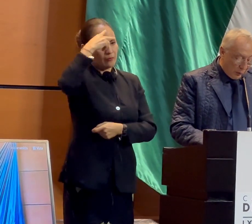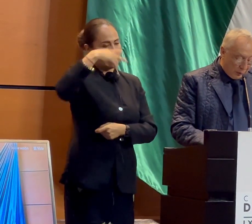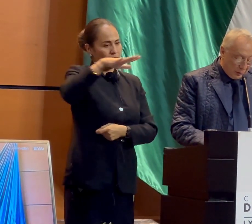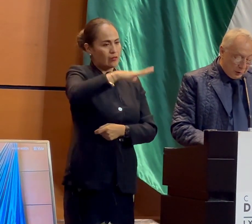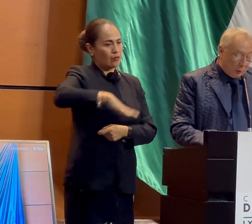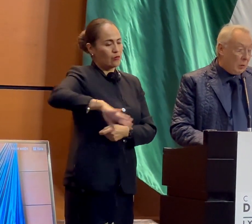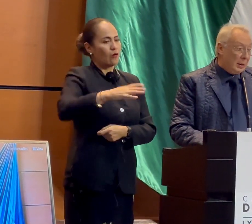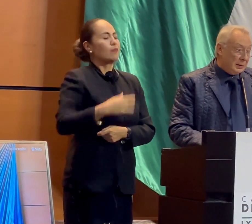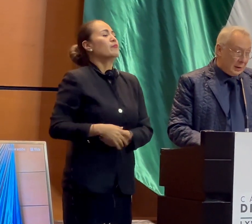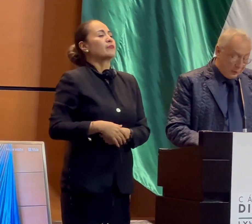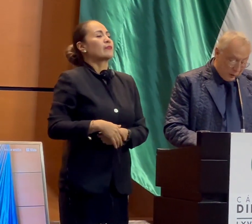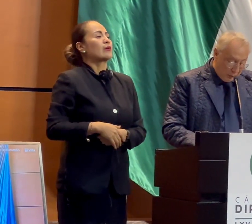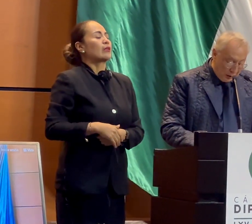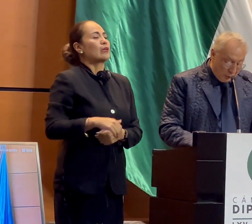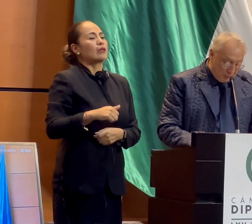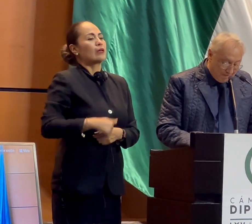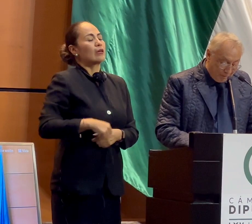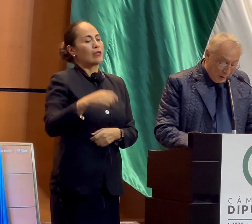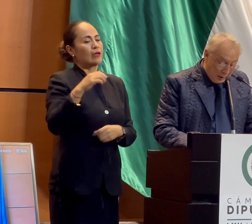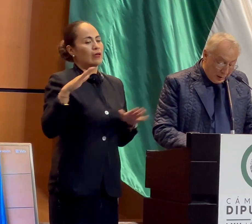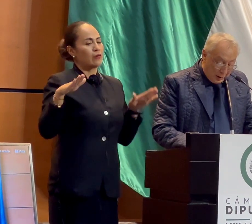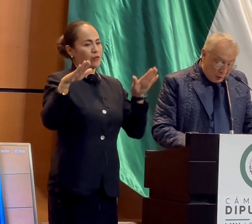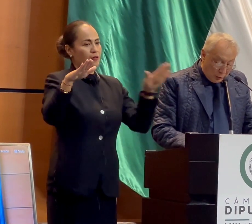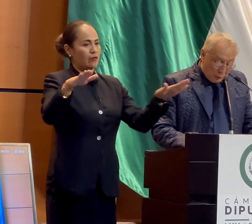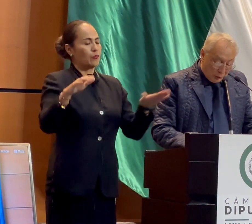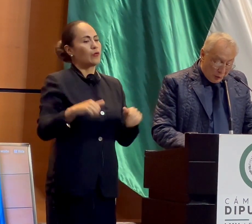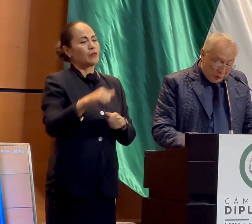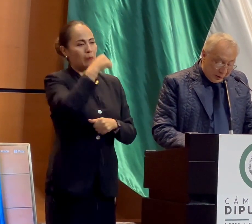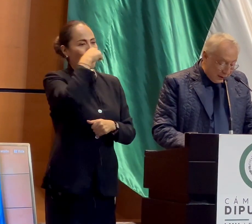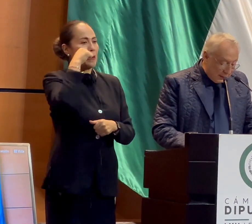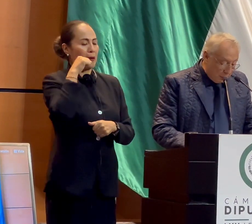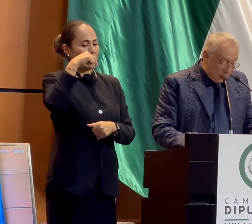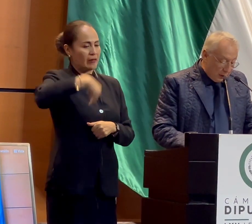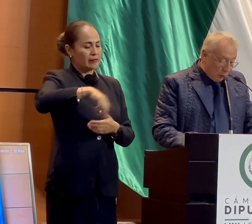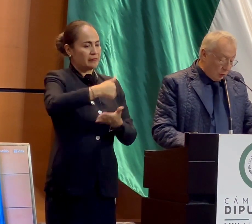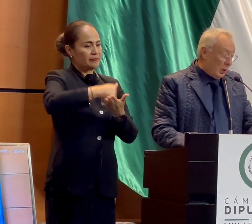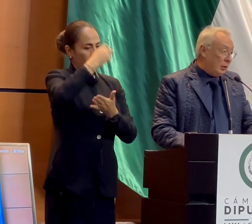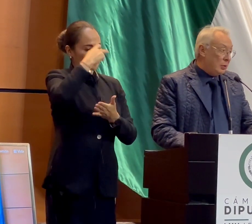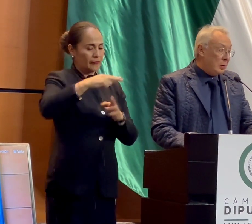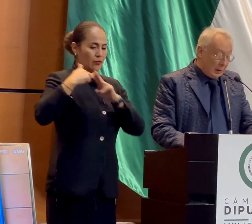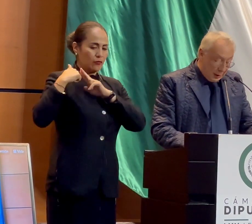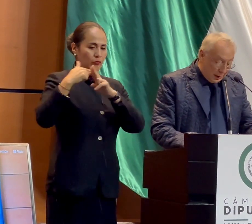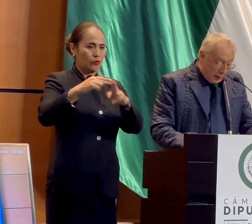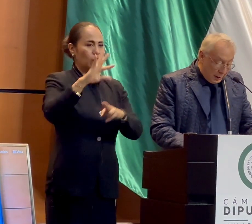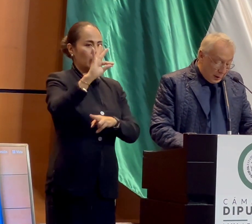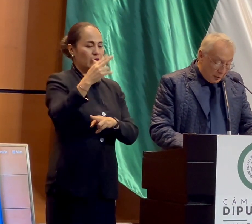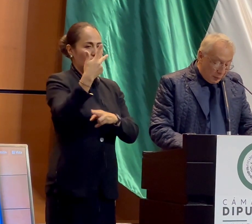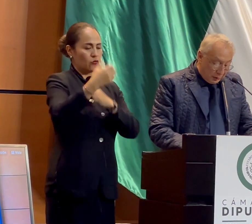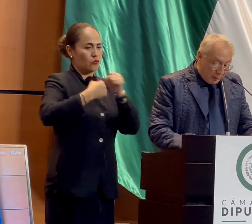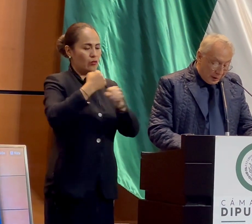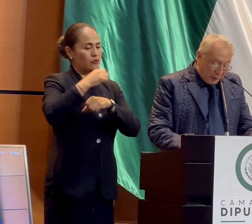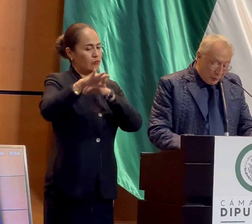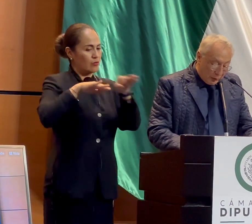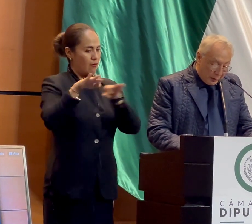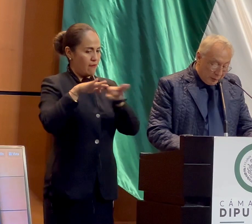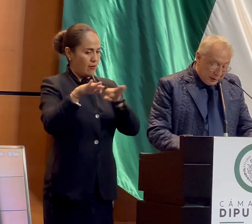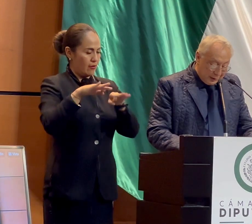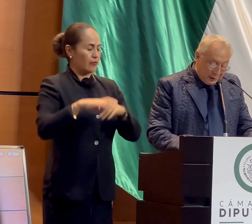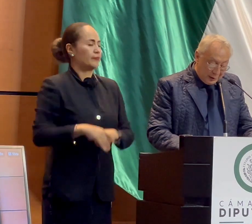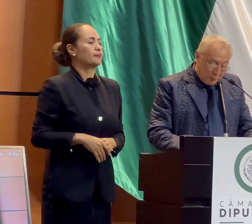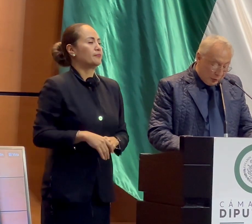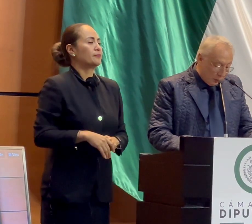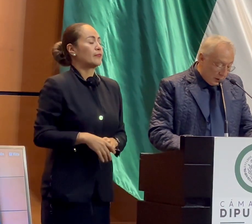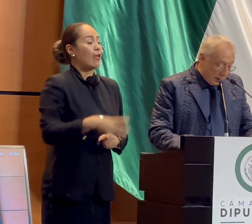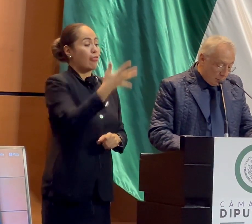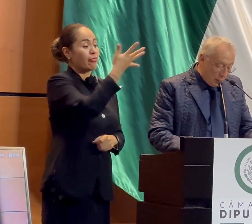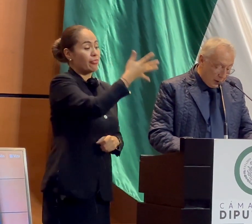el aeropuerto Benito Juárez de la Ciudad de México. Soy controlador desde hace 48 años, habiendo trabajado en más de